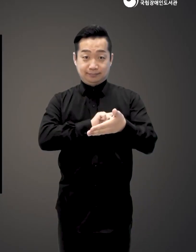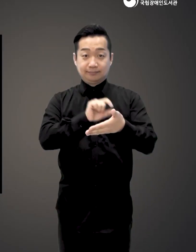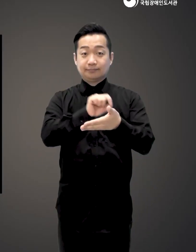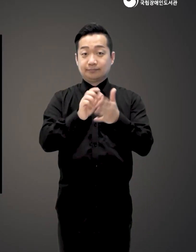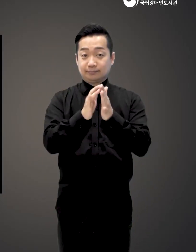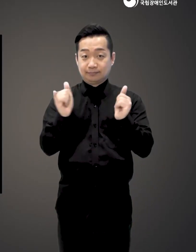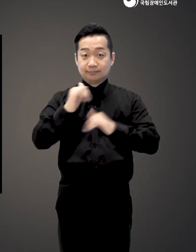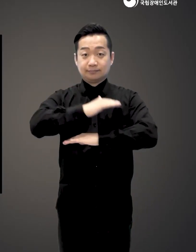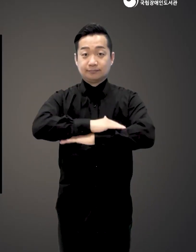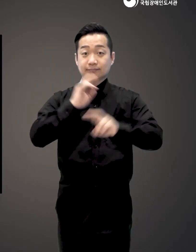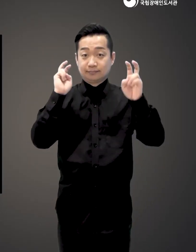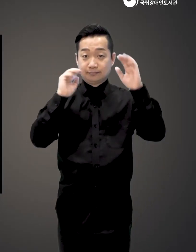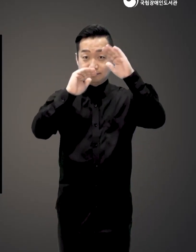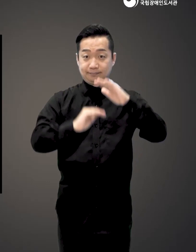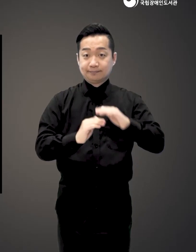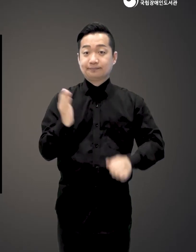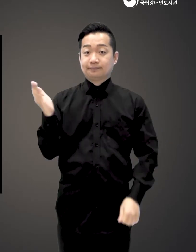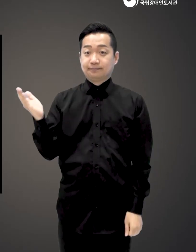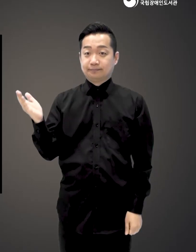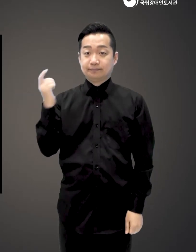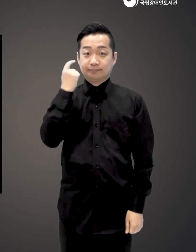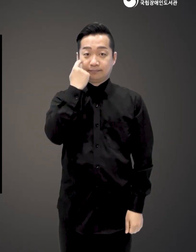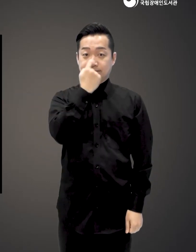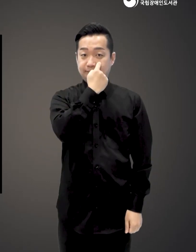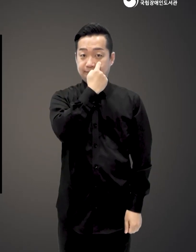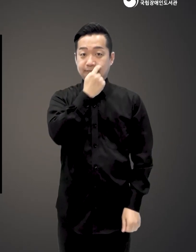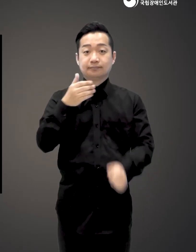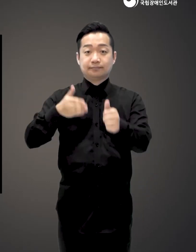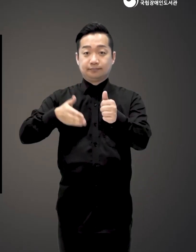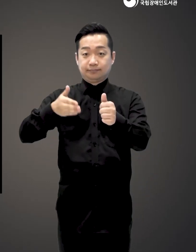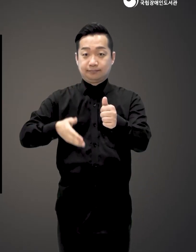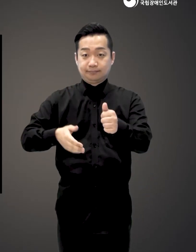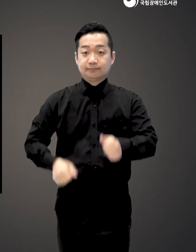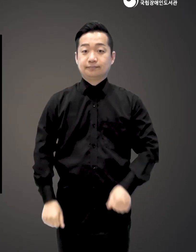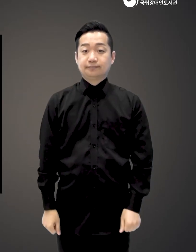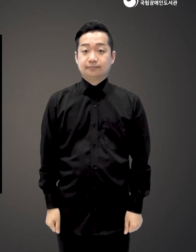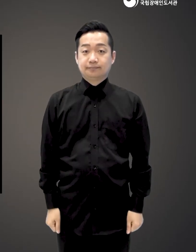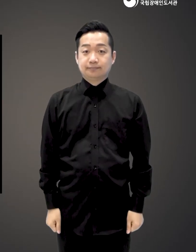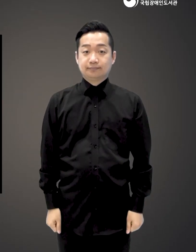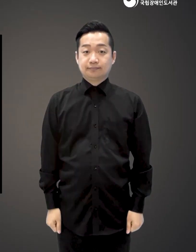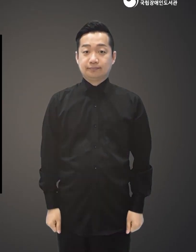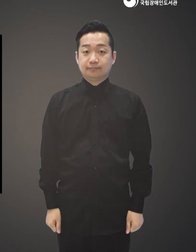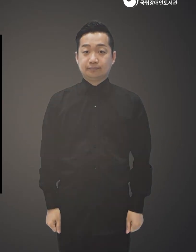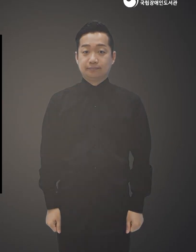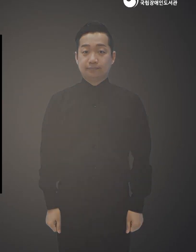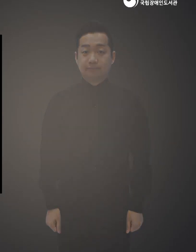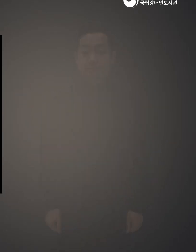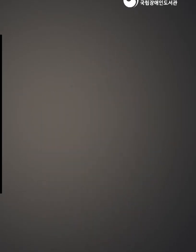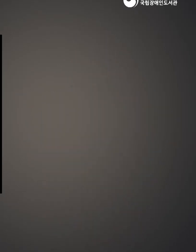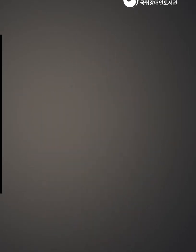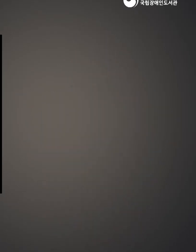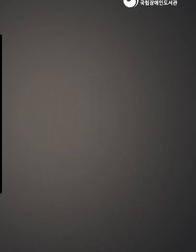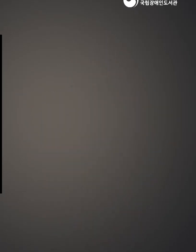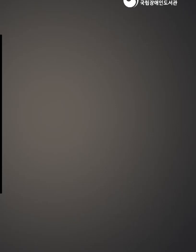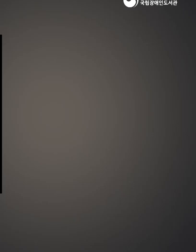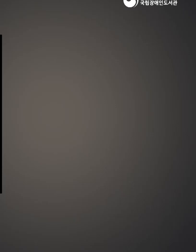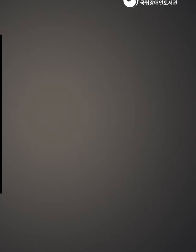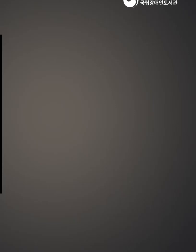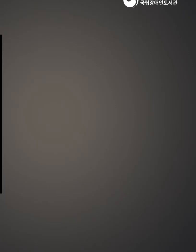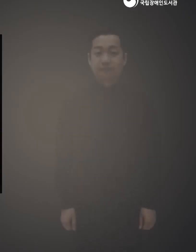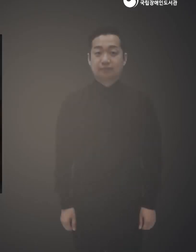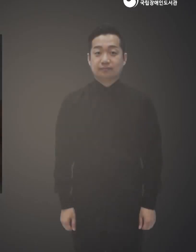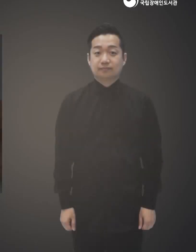도서명 버니와 9그룹 바다탐험대, 저자 한요나, 출판사 책풀.